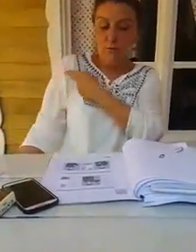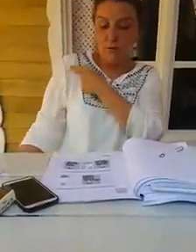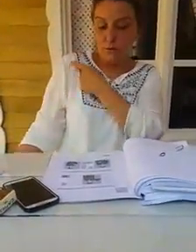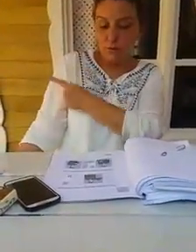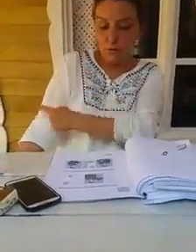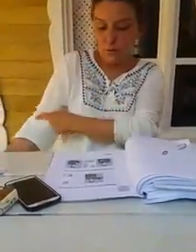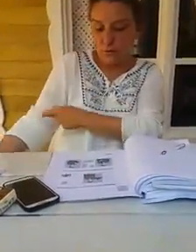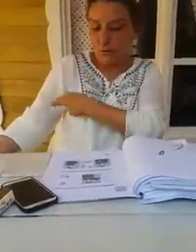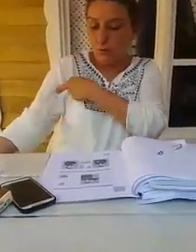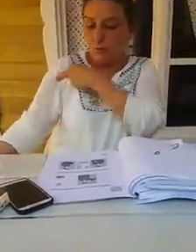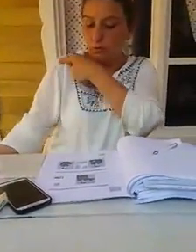Yurt. Yurt.